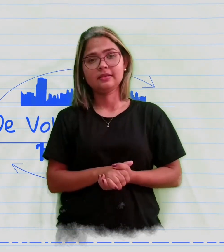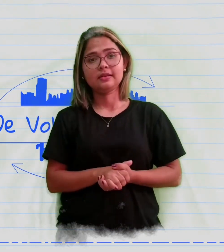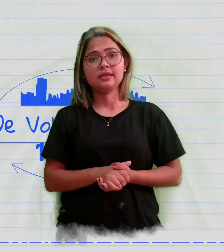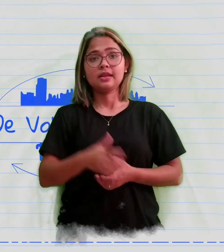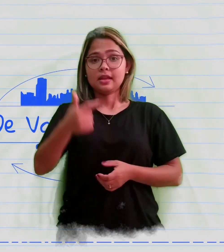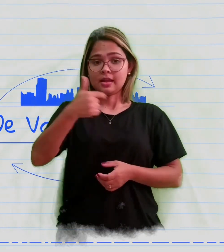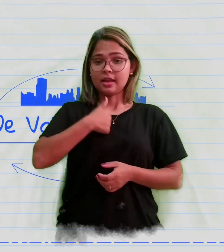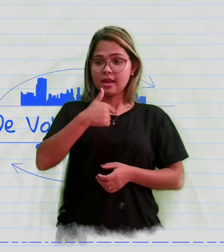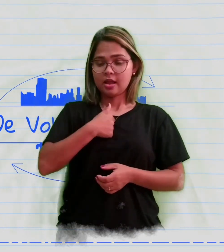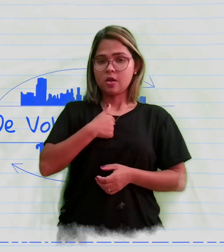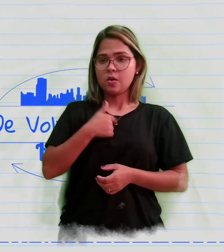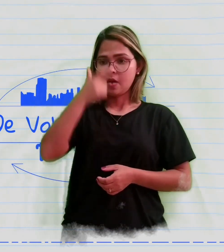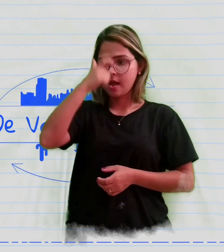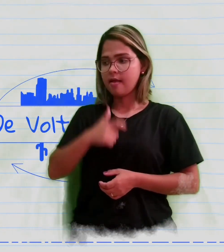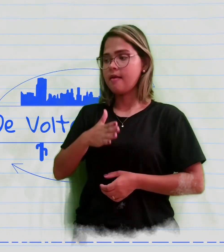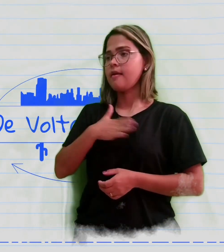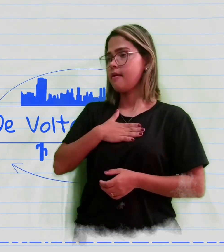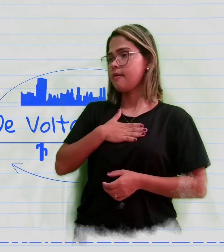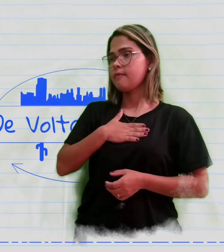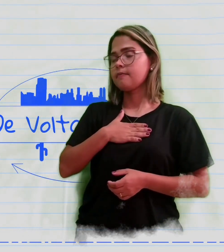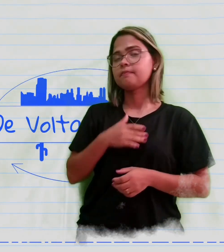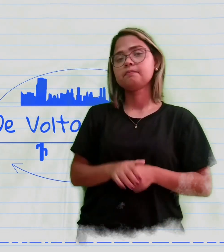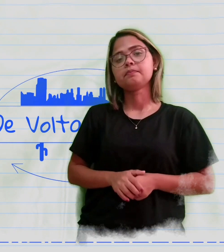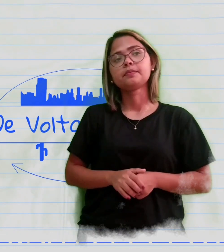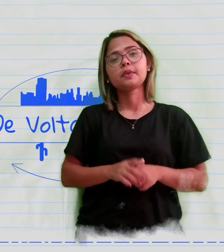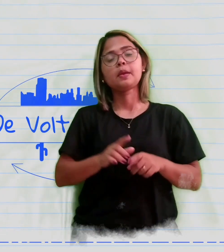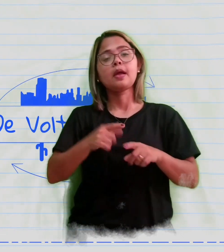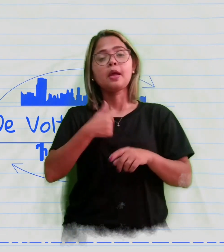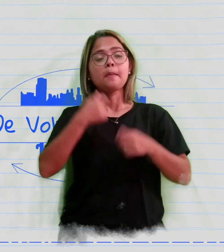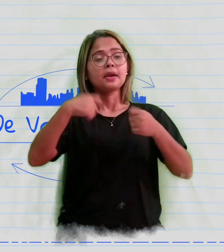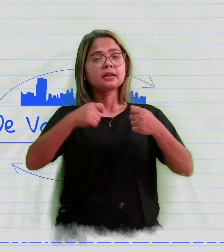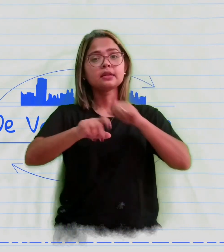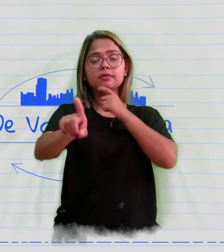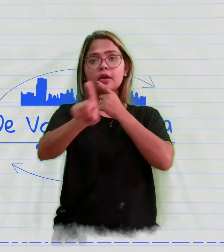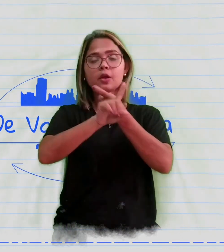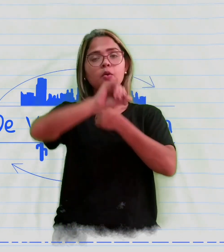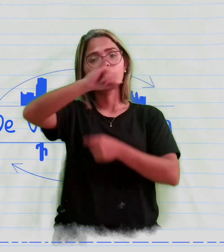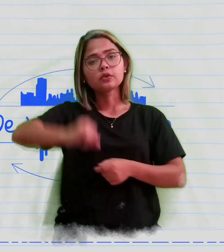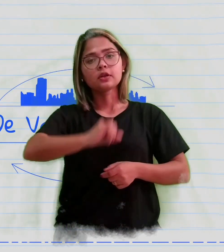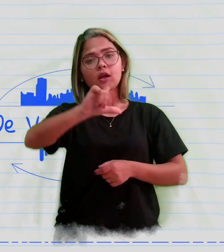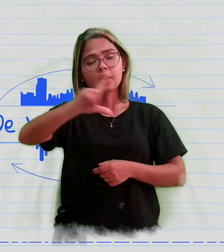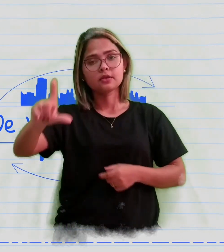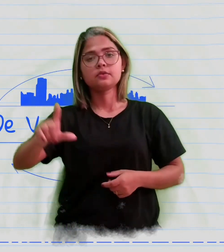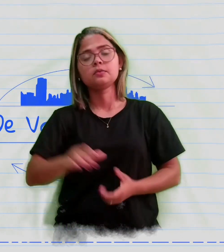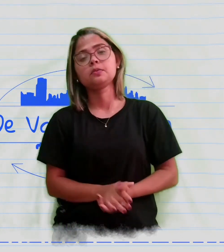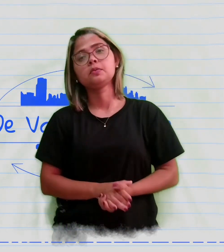eu, e, ao mesmo tempo, sou eu. Uhum. É os pseudônimos. É, só que eu precisava encontrar essa Júlia daquele jeito ali que